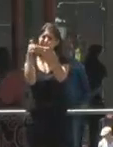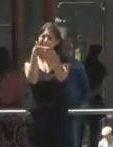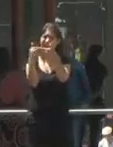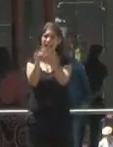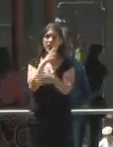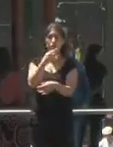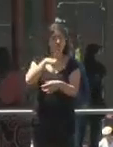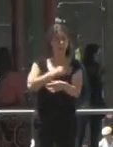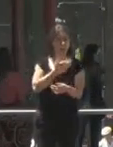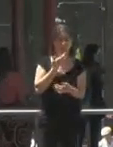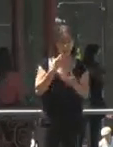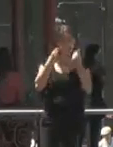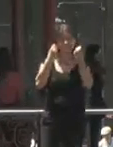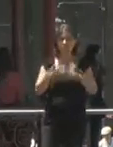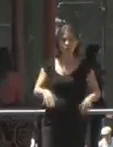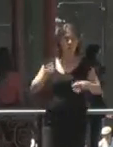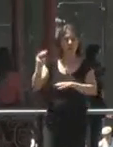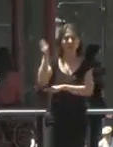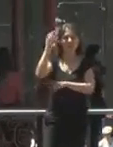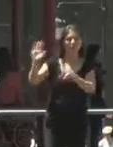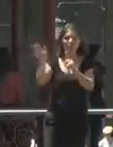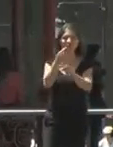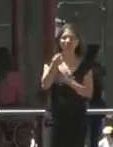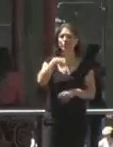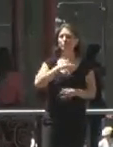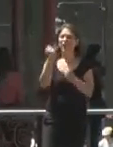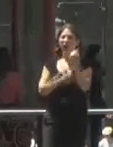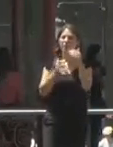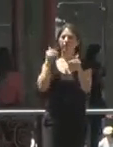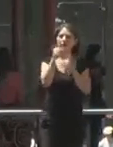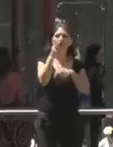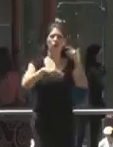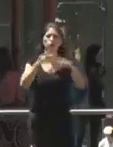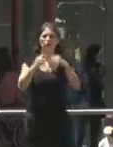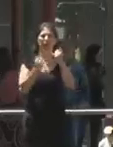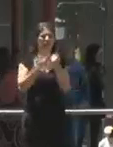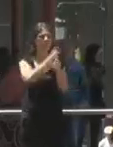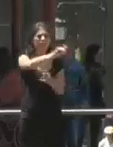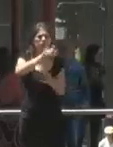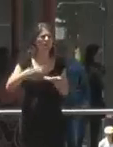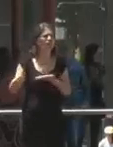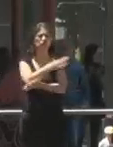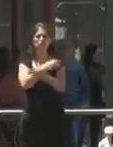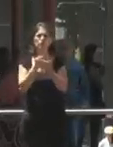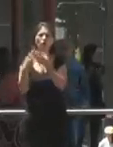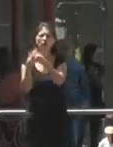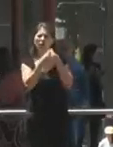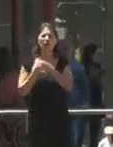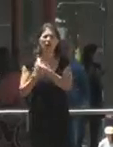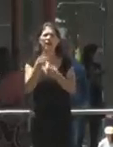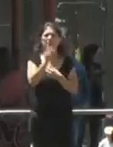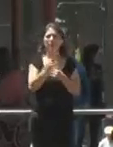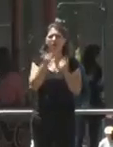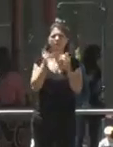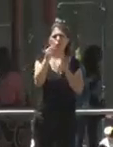condiciones de hacer historia, que estamos en condiciones de inaugurar un futuro que no deja a nadie atrás, un porvenir que no deja a nadie atrás, un